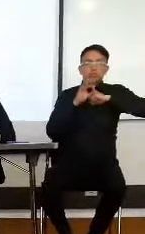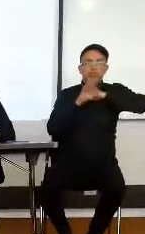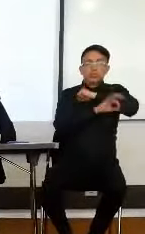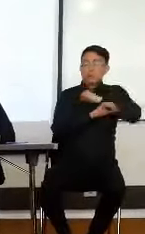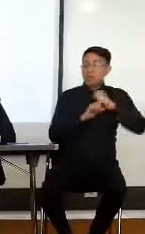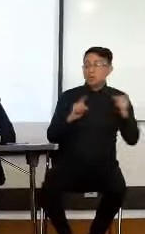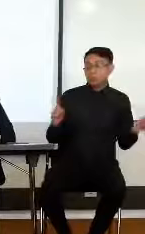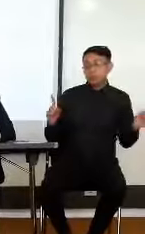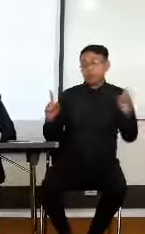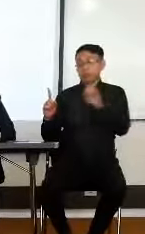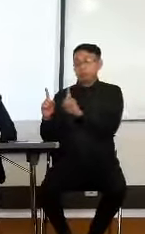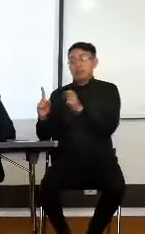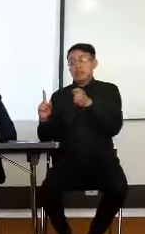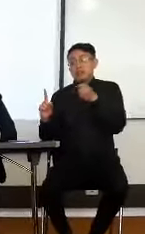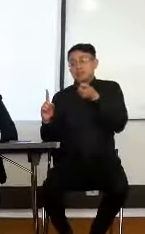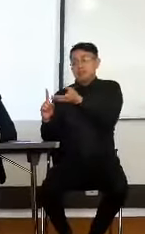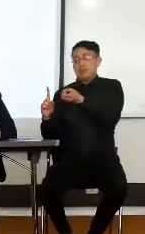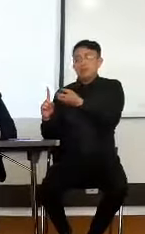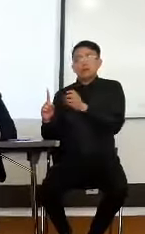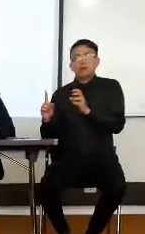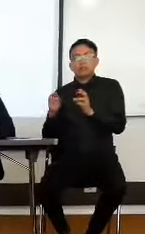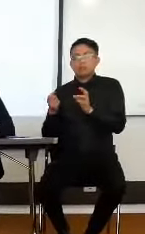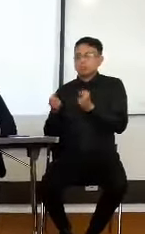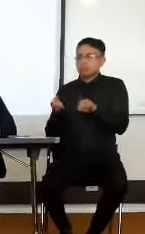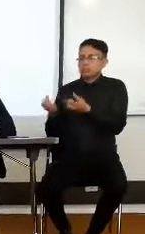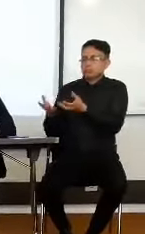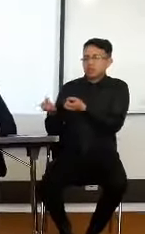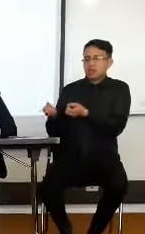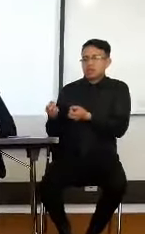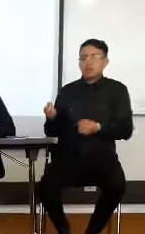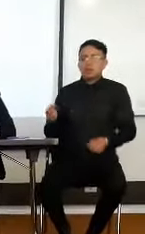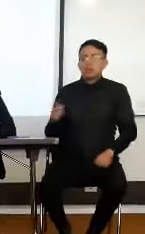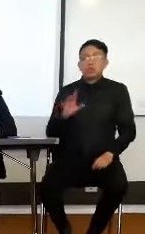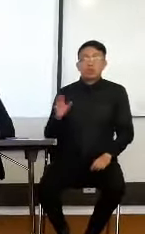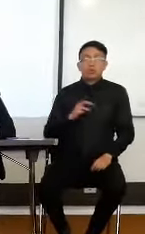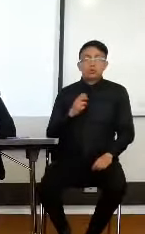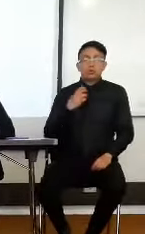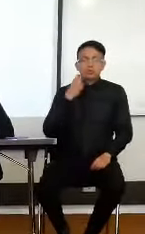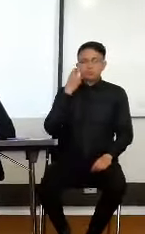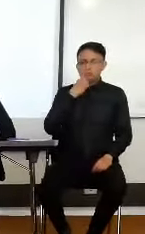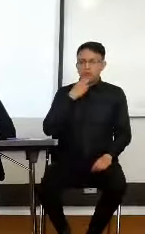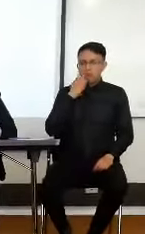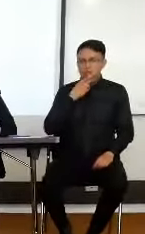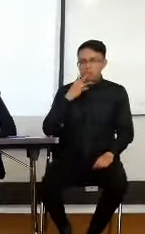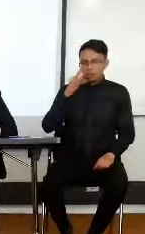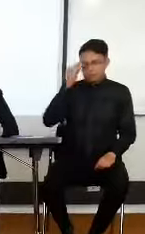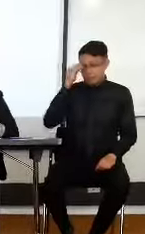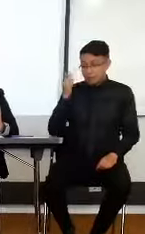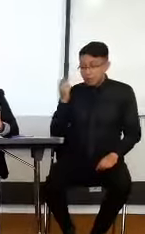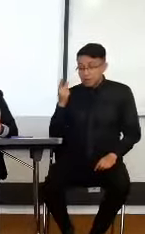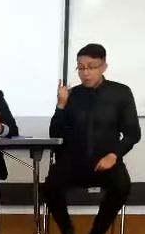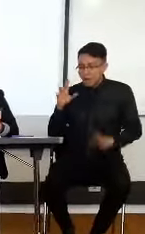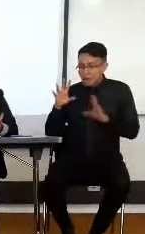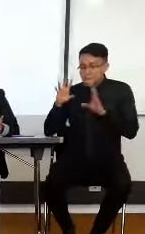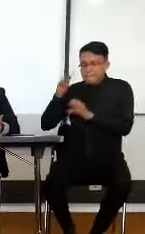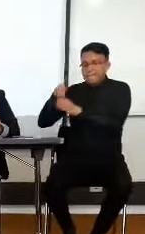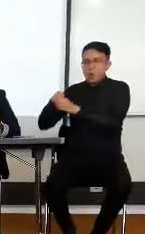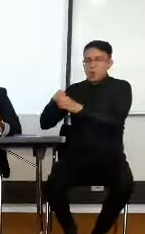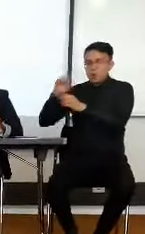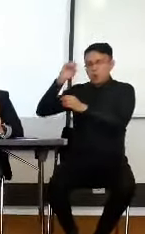para que la persona pueda ser receptora de esa información. No todos somos verbales, algunos somos más visuales, otros somos más auditivos. Entonces, buscar